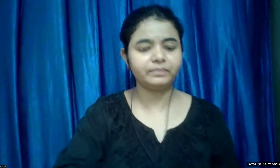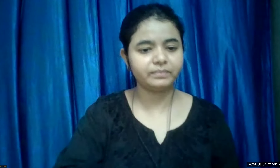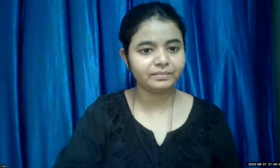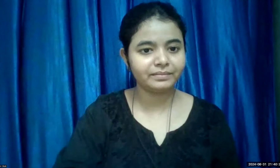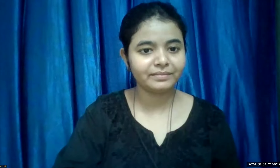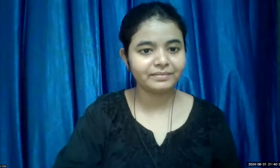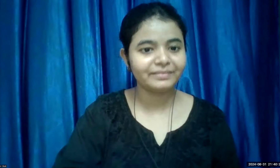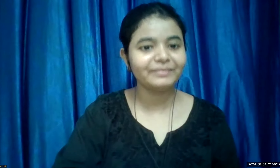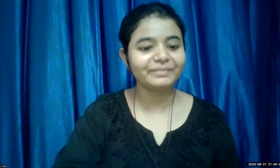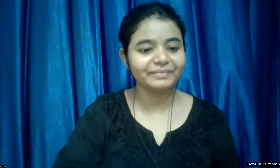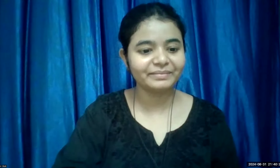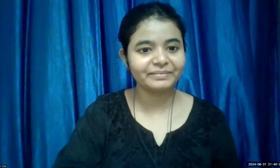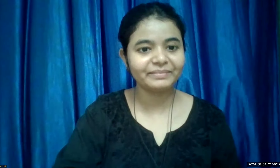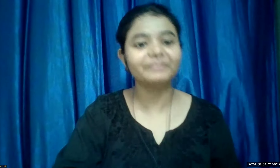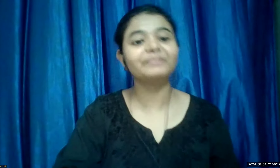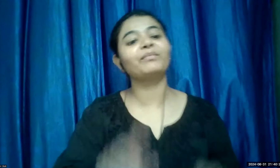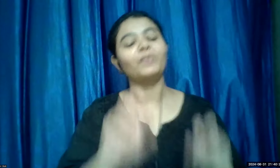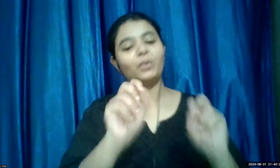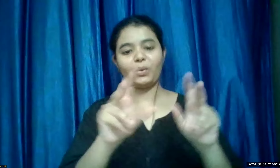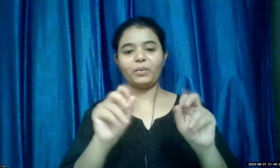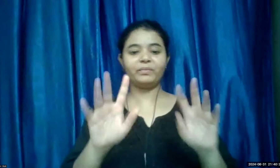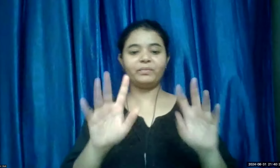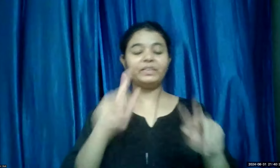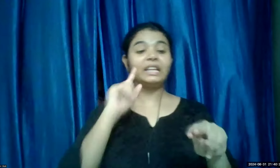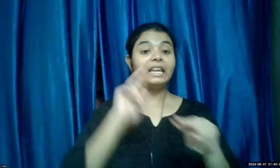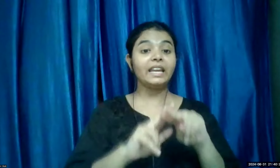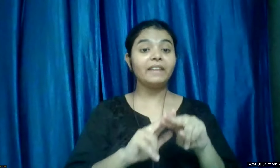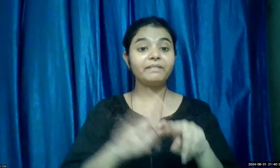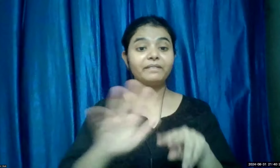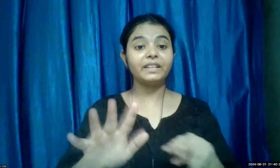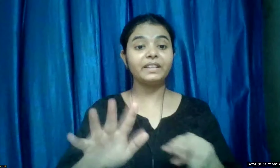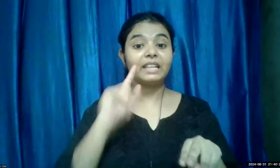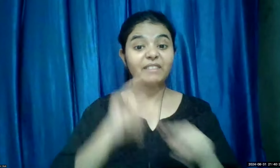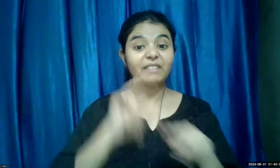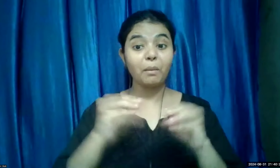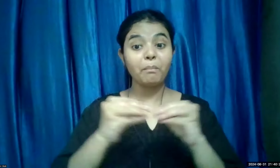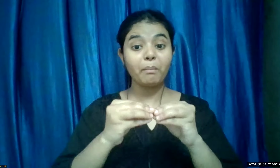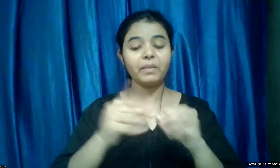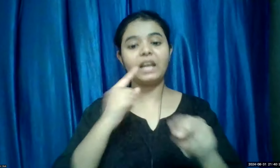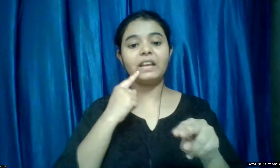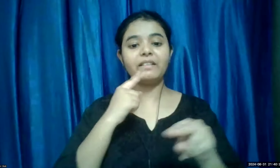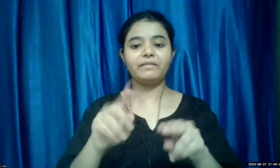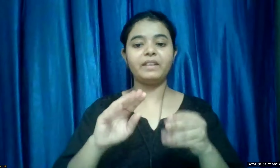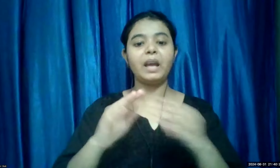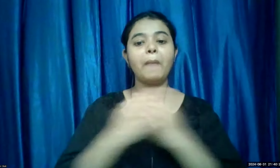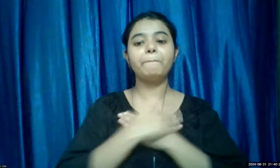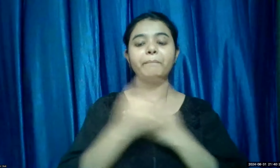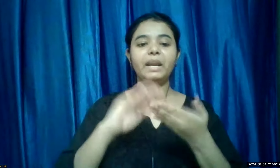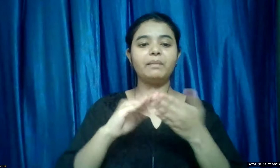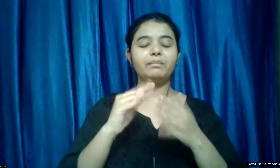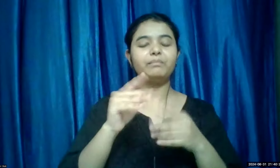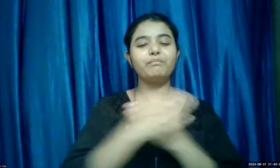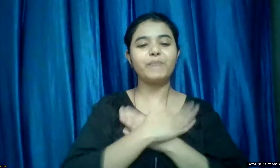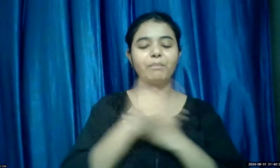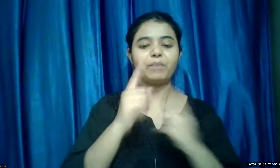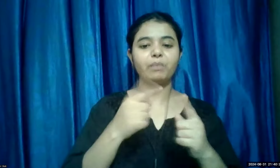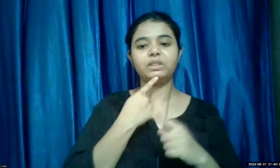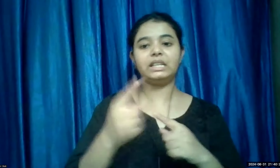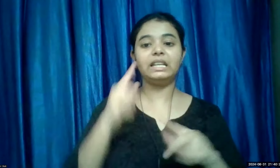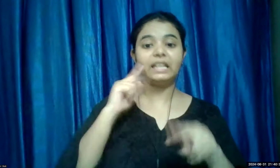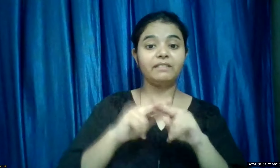सब मना कर रहे हैं। अगर मैं कहूं कि इस क्लास को सुनने का फल दुख होगा तो सब कहेंगे ठीक है प्रभु जी हम चलते हैं, हरे कृष्णा, बहुत अच्छा लगा